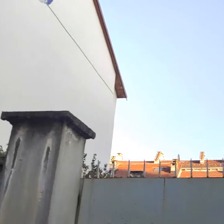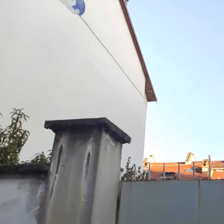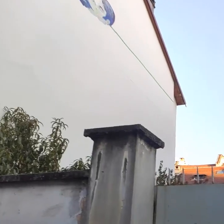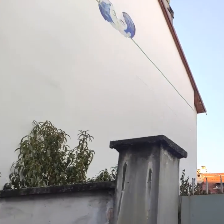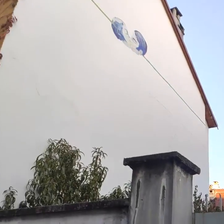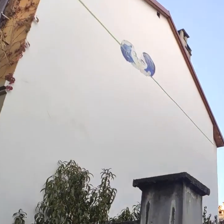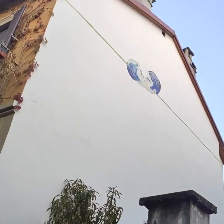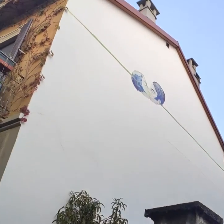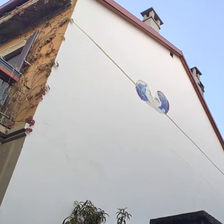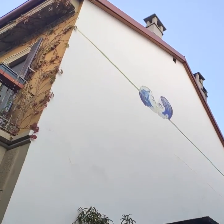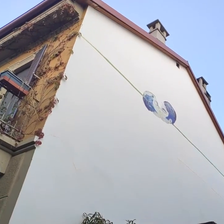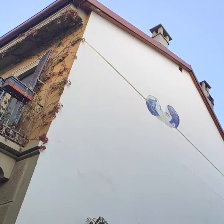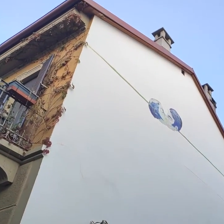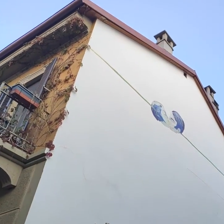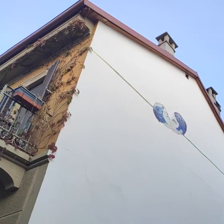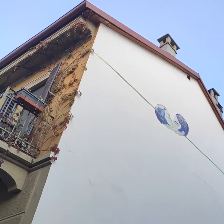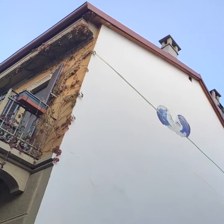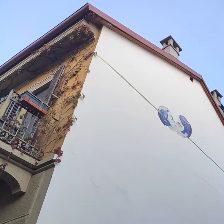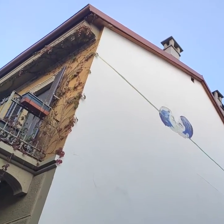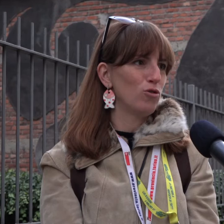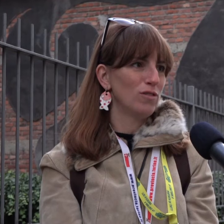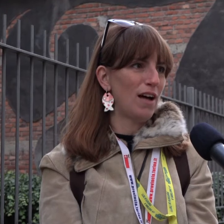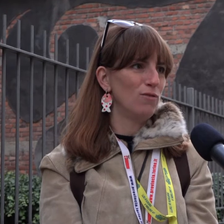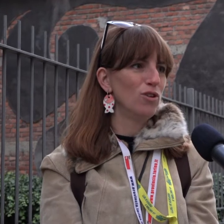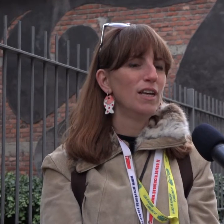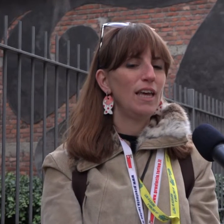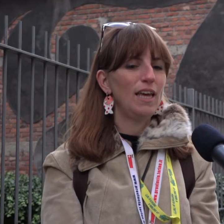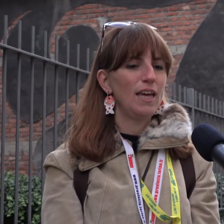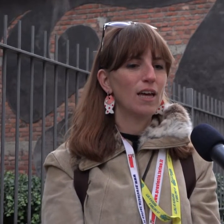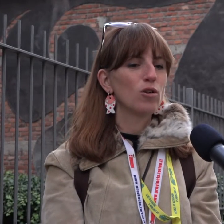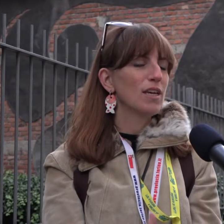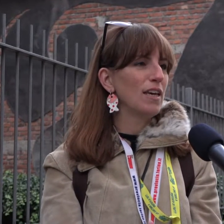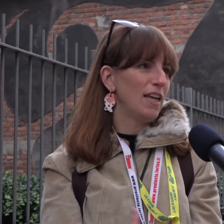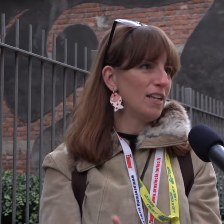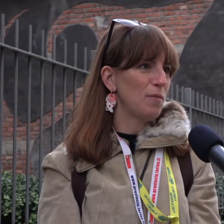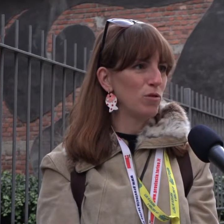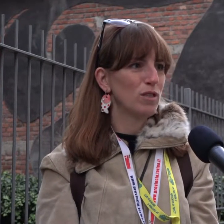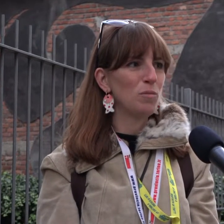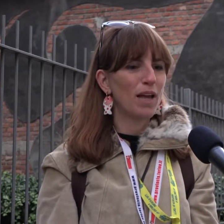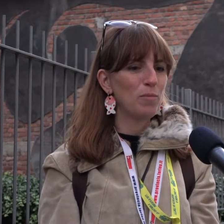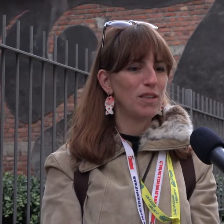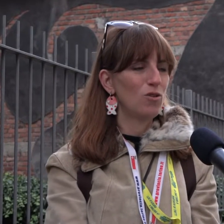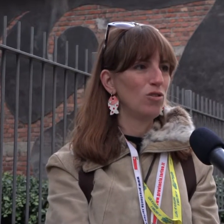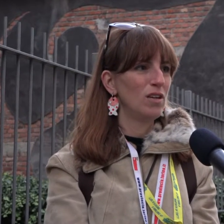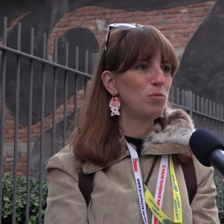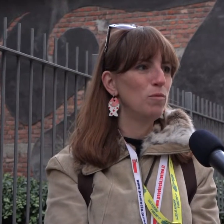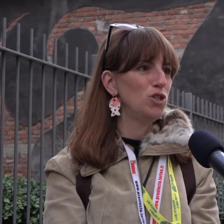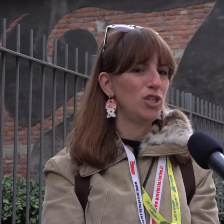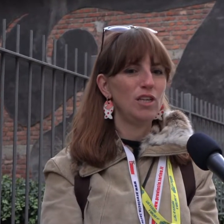sono dimostrate appassionate di quello che spiegavo e raccontavo, e cosa che in realtà poi non sempre capita con pubblici